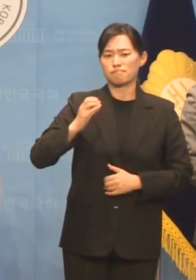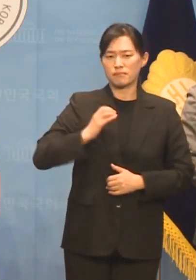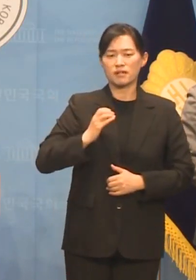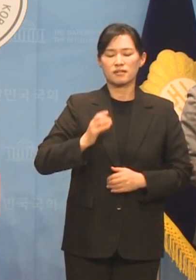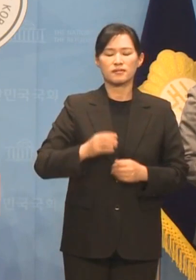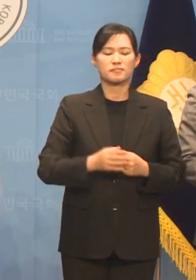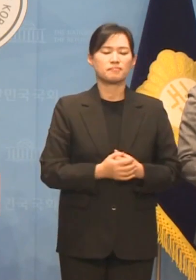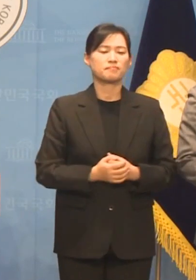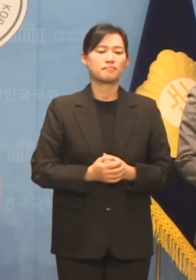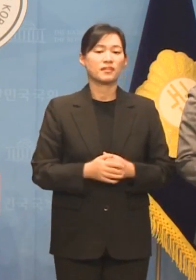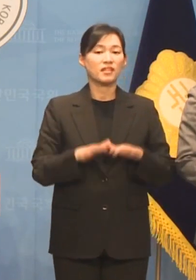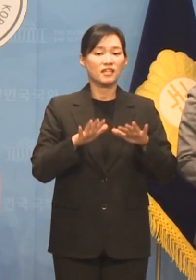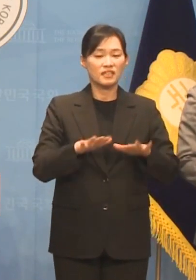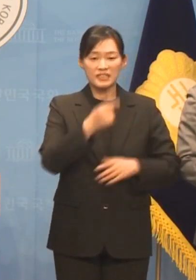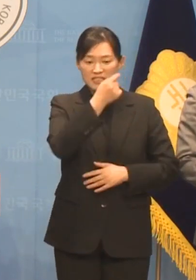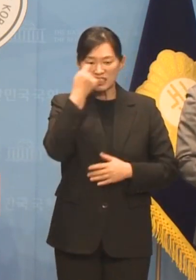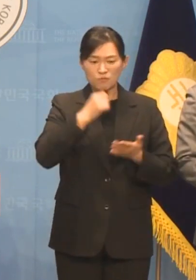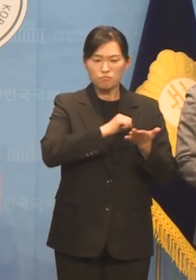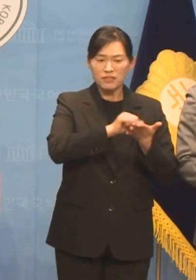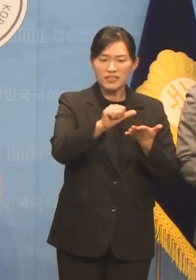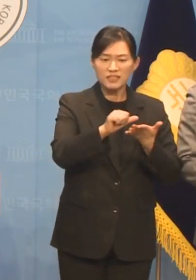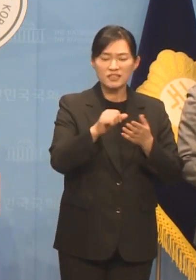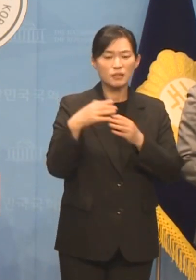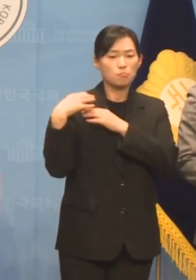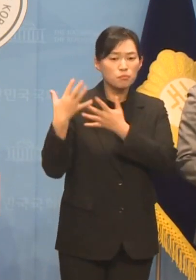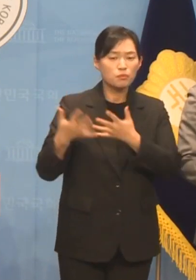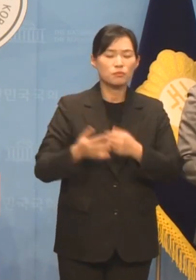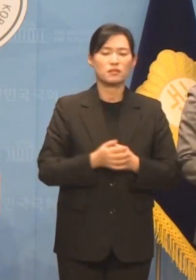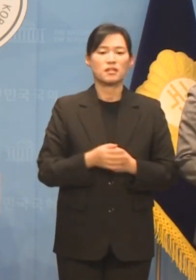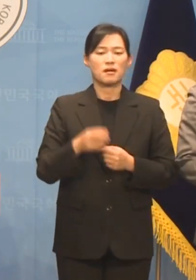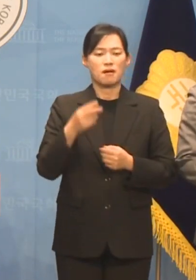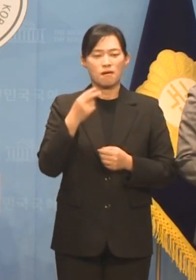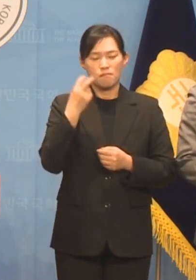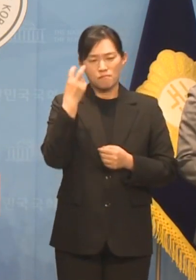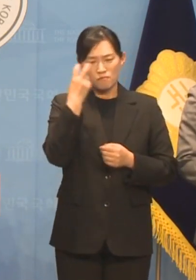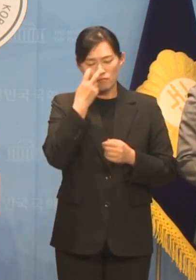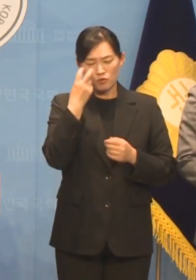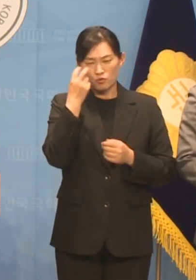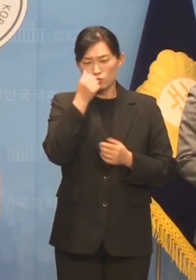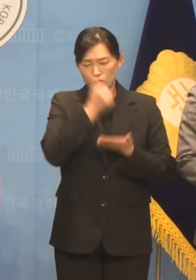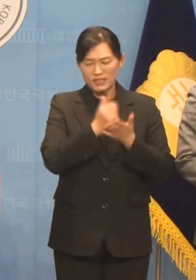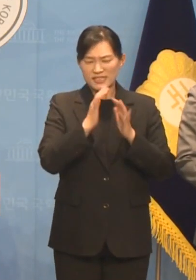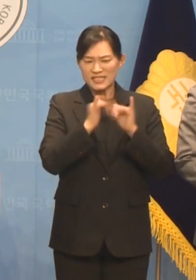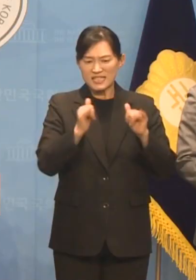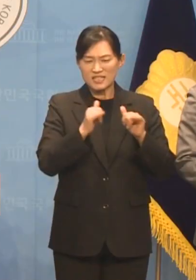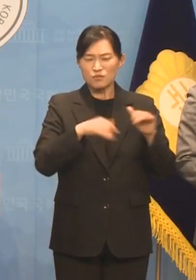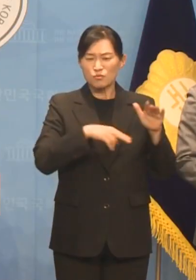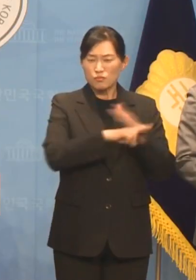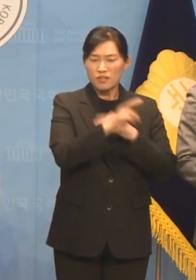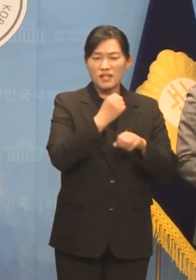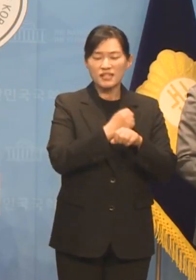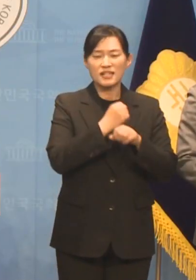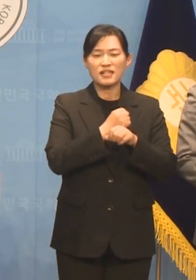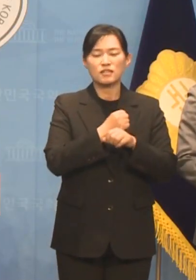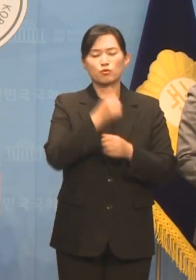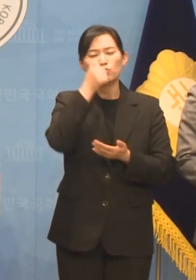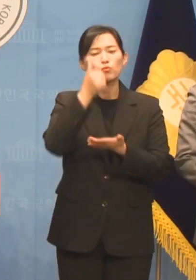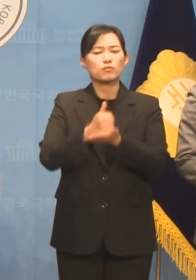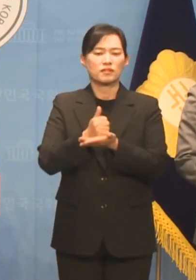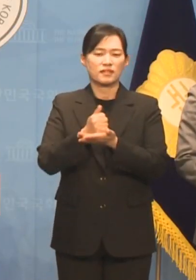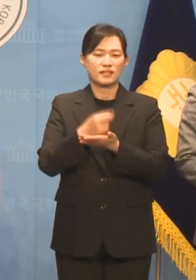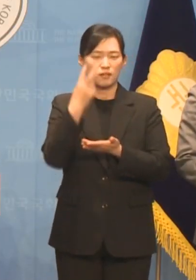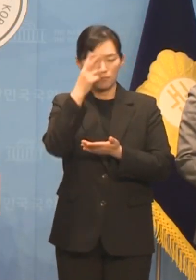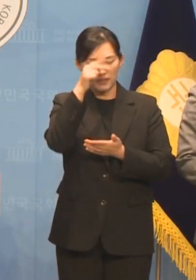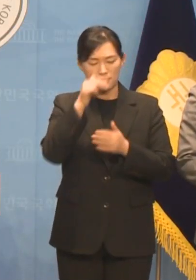처사이다. 이는 증거인멸을 방조하고 범인을 도피시킨 중대한 범죄 행위다.